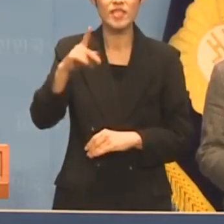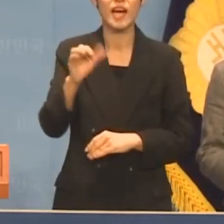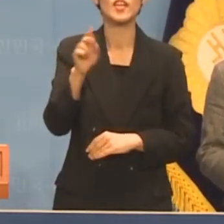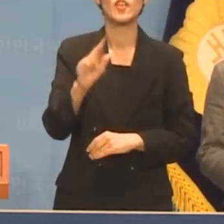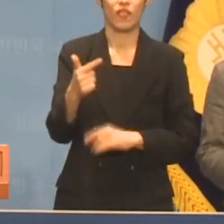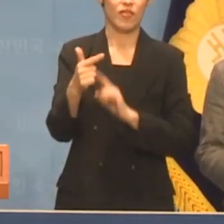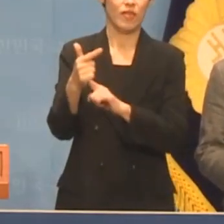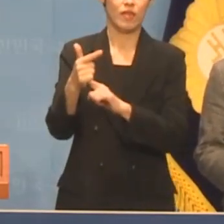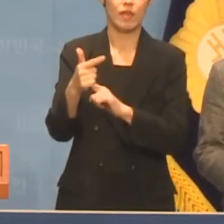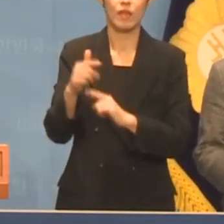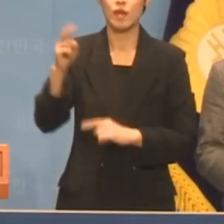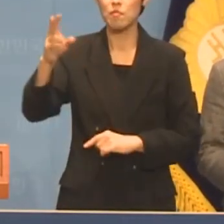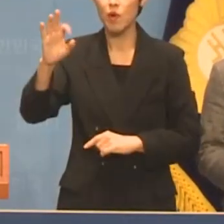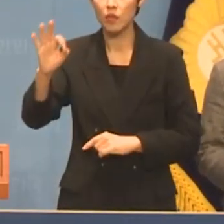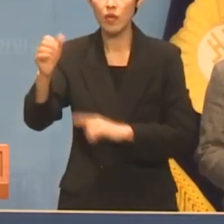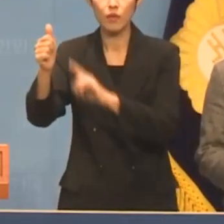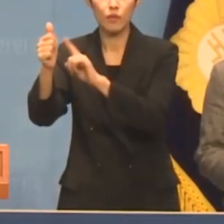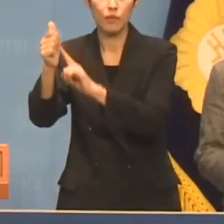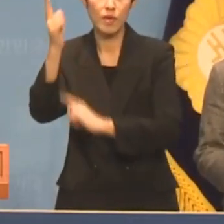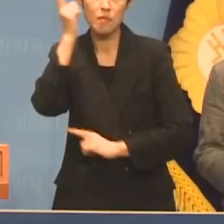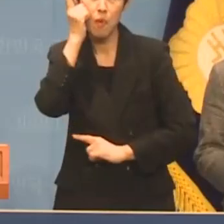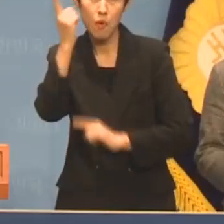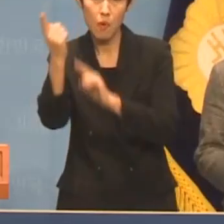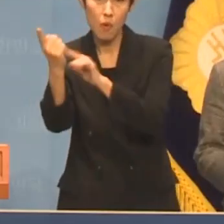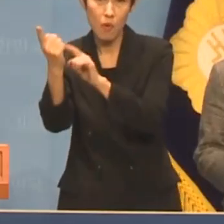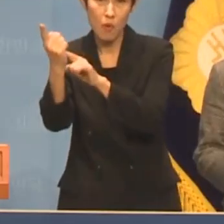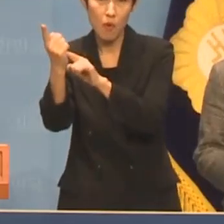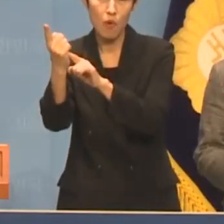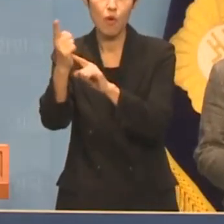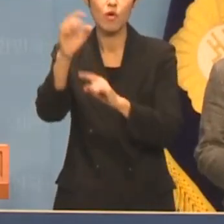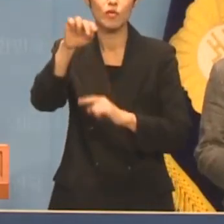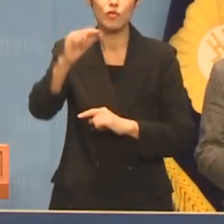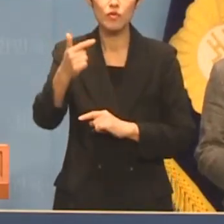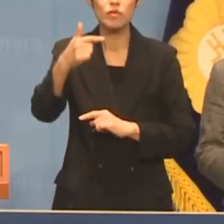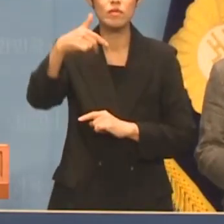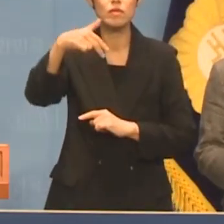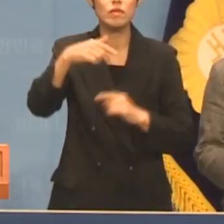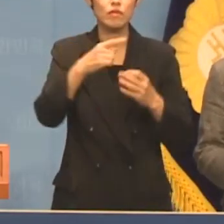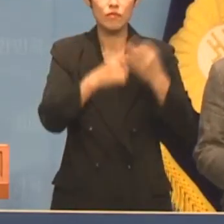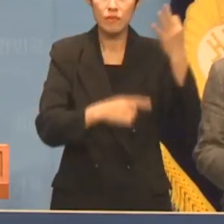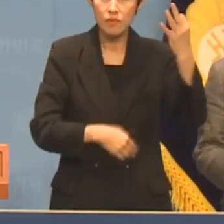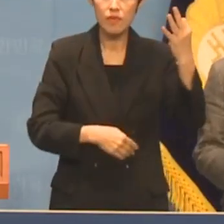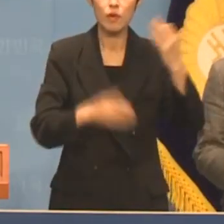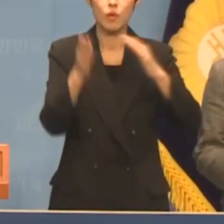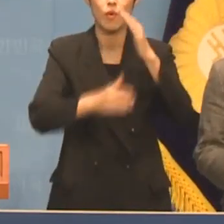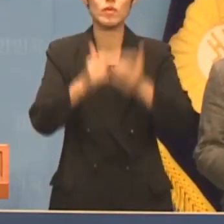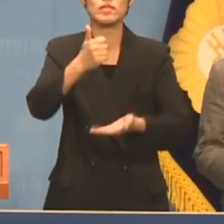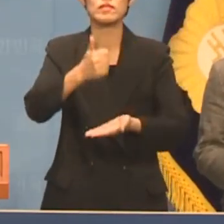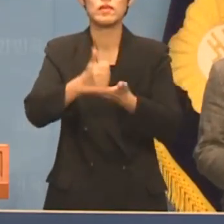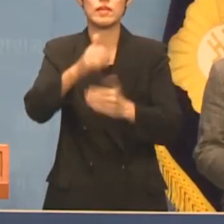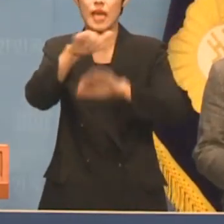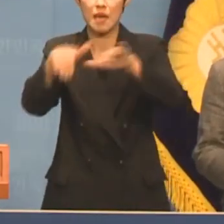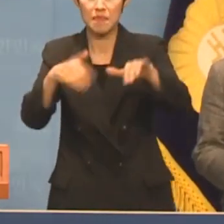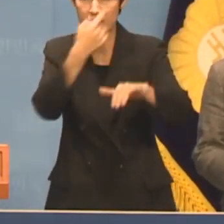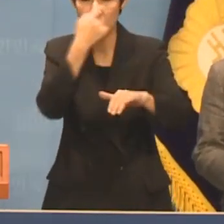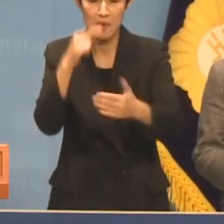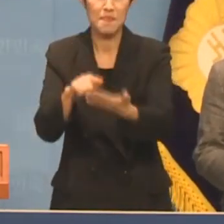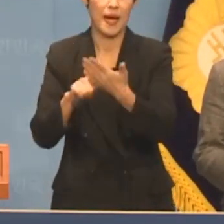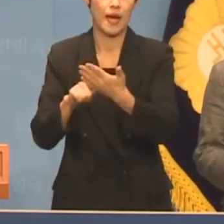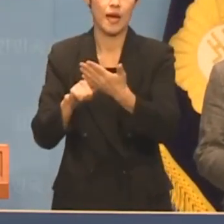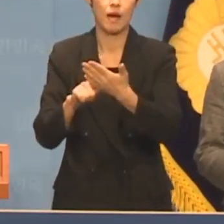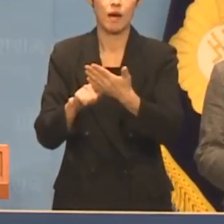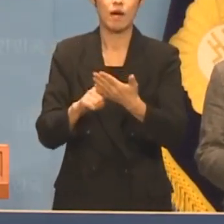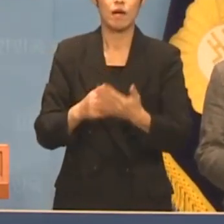명태균의 황금폰에서 빼도 박도 못하는 윤석열의 공천 개입 증거가 나왔습니다. 그리고 준 적